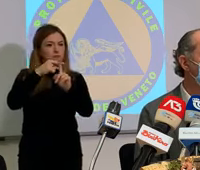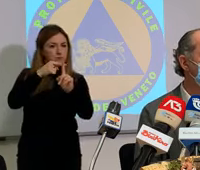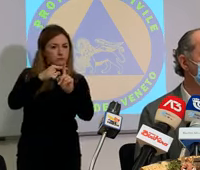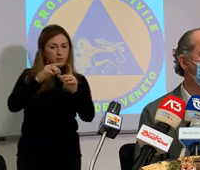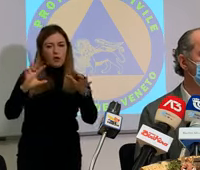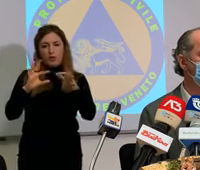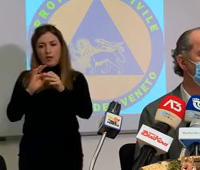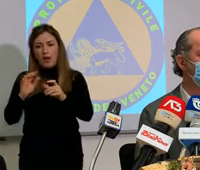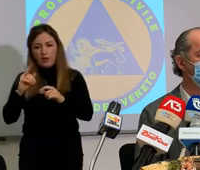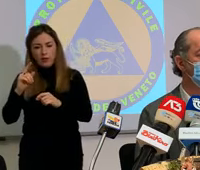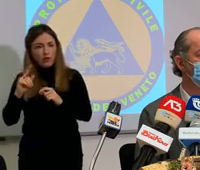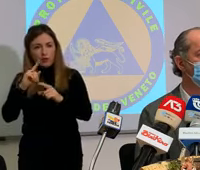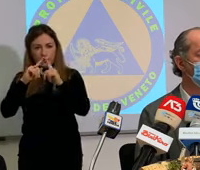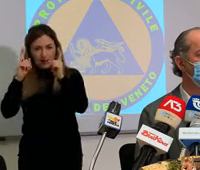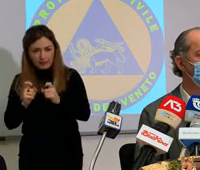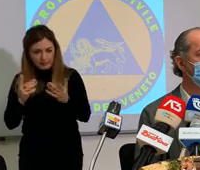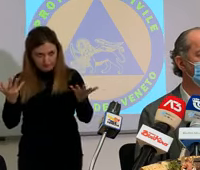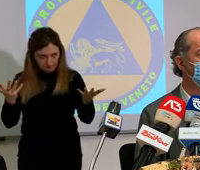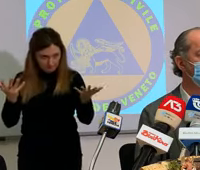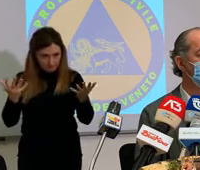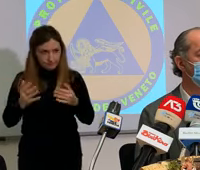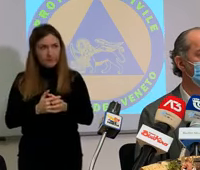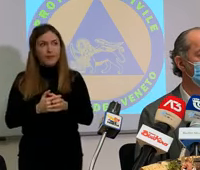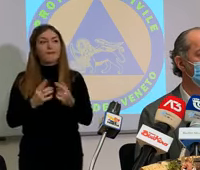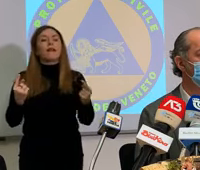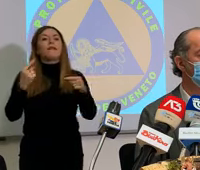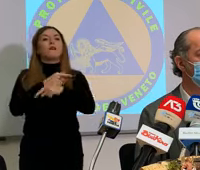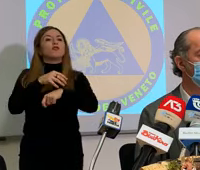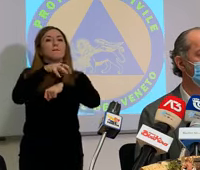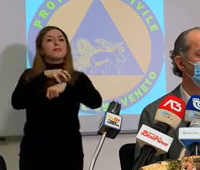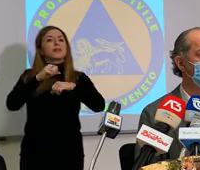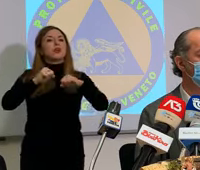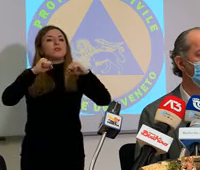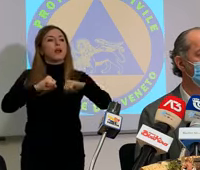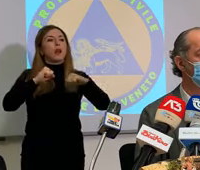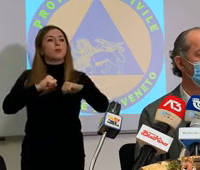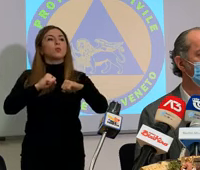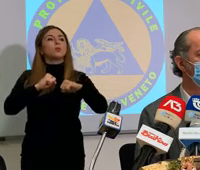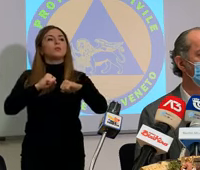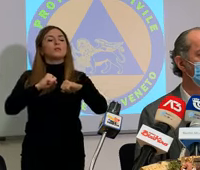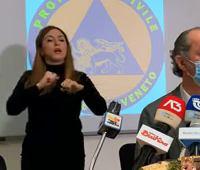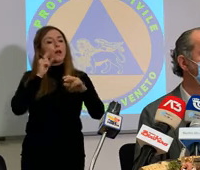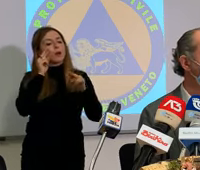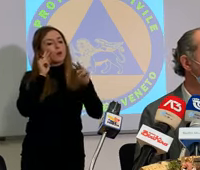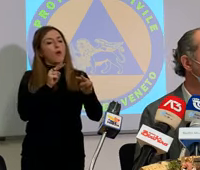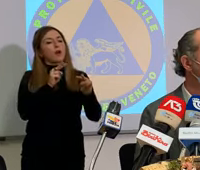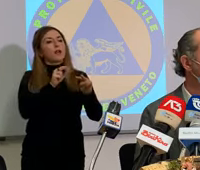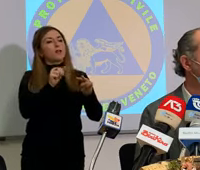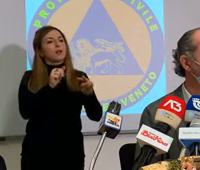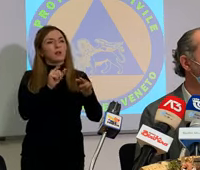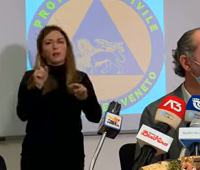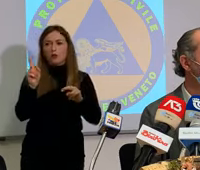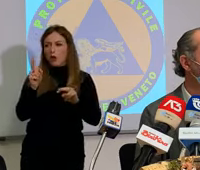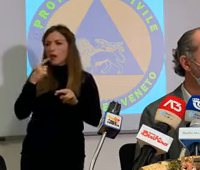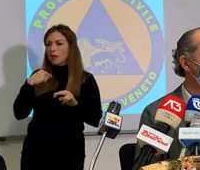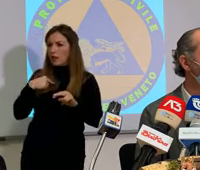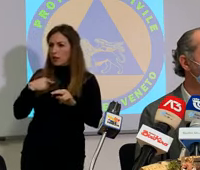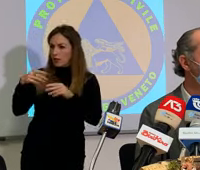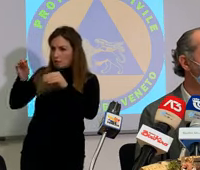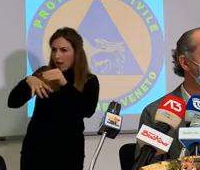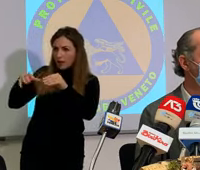testing viceversa il ministero della salute valuta soltanto mamma ci ha detto di mandarli da strati di